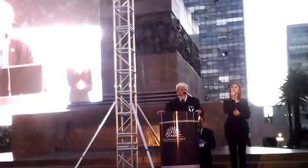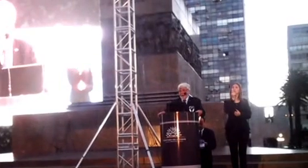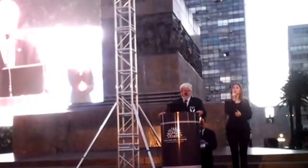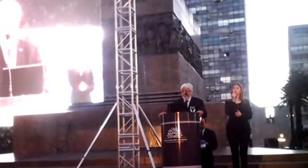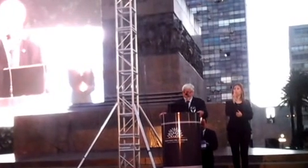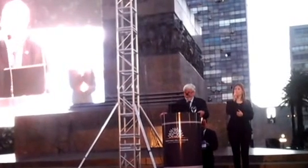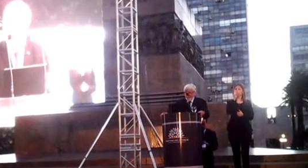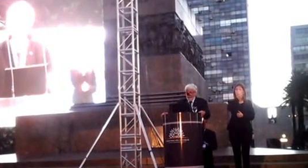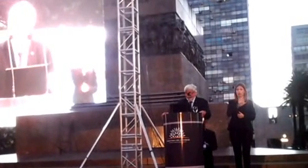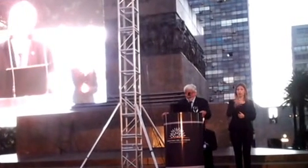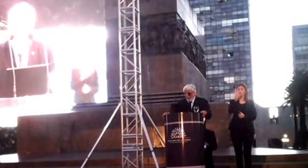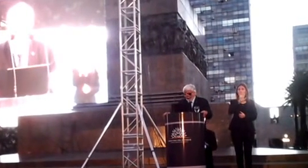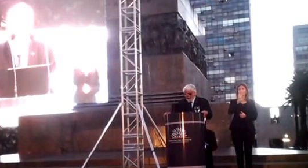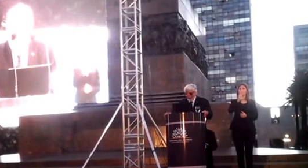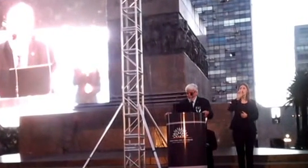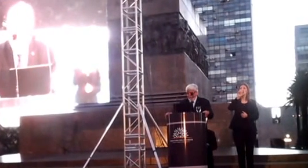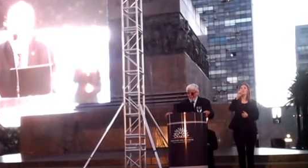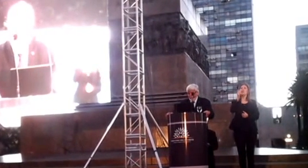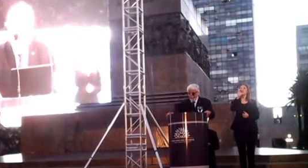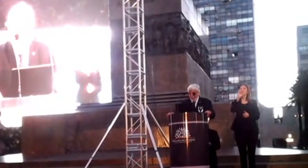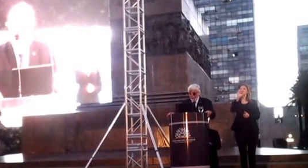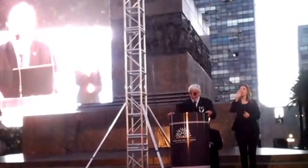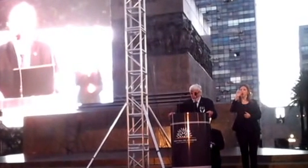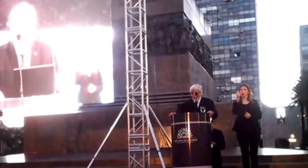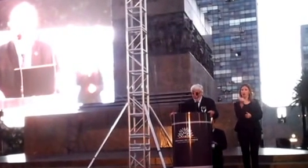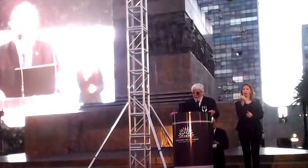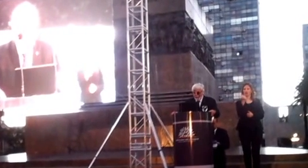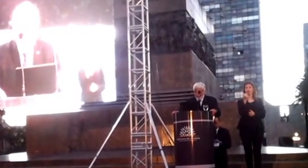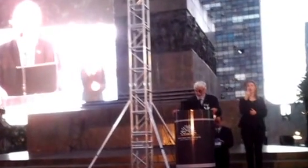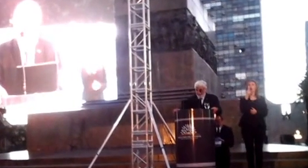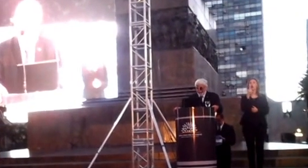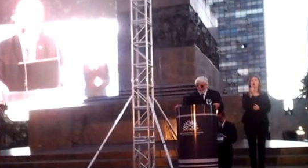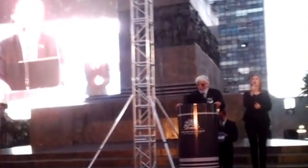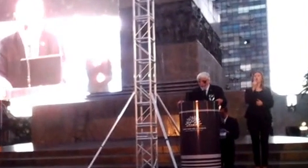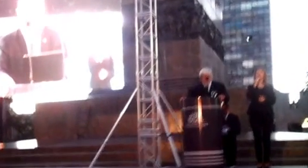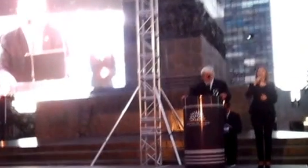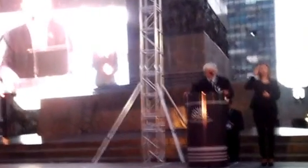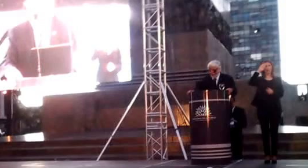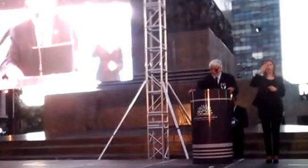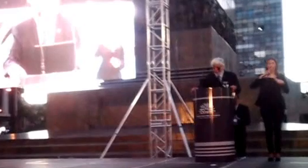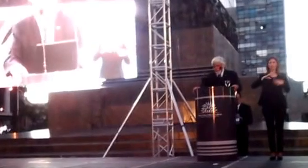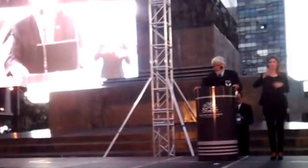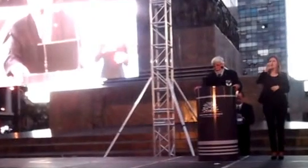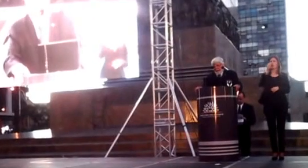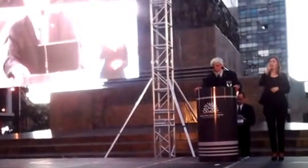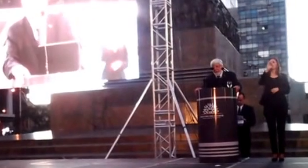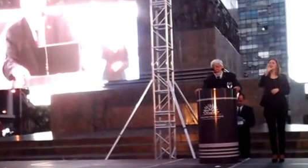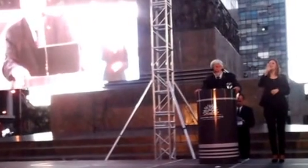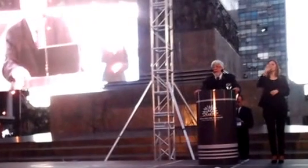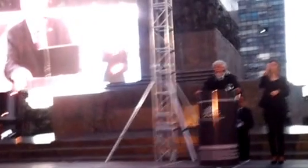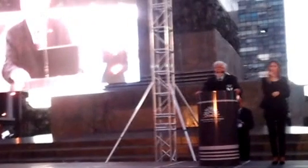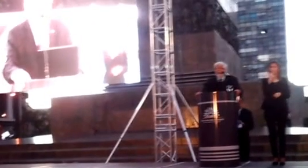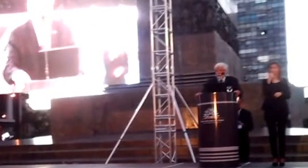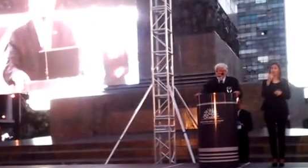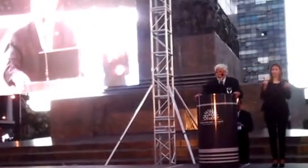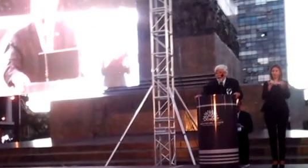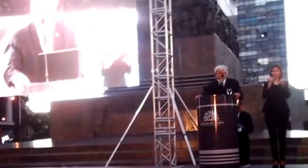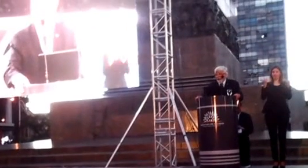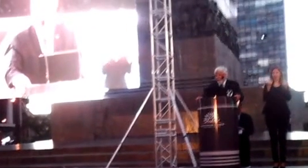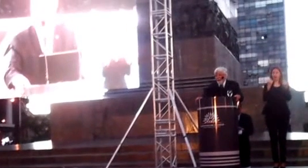Nacional, Mario Lallera, comisario general retirado Mario Lallera, el día de